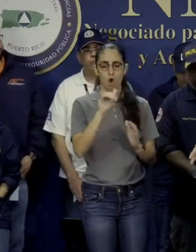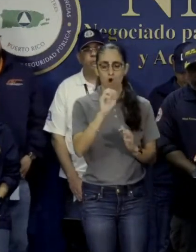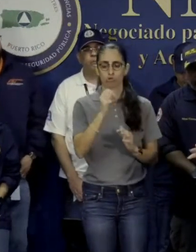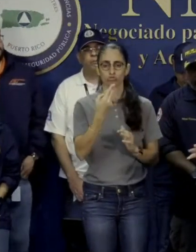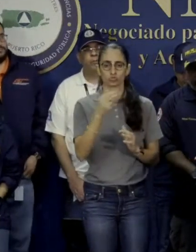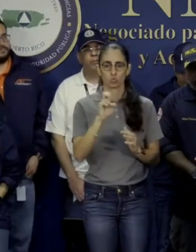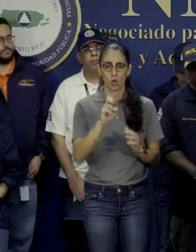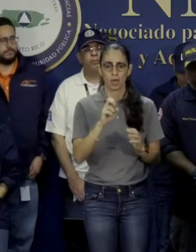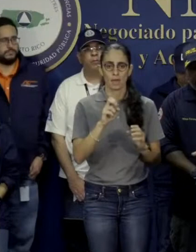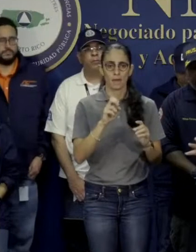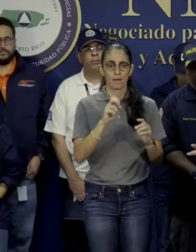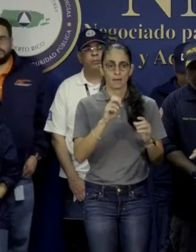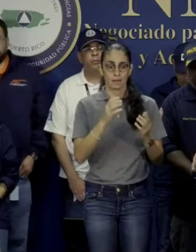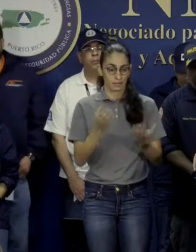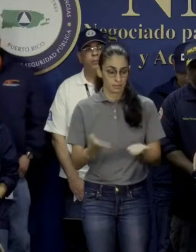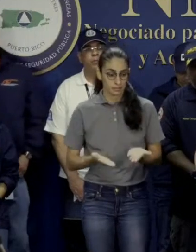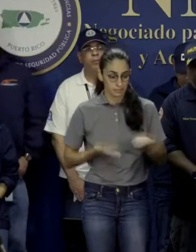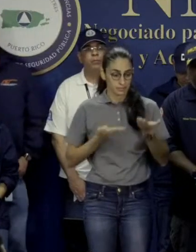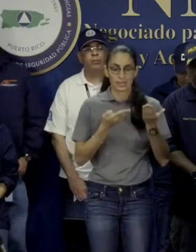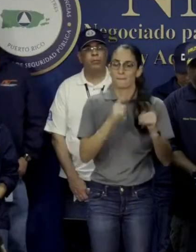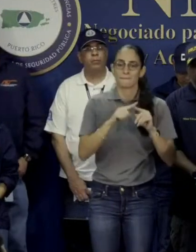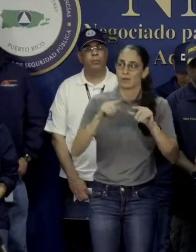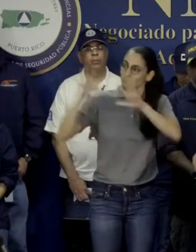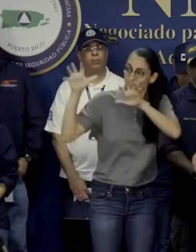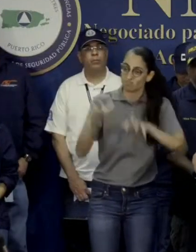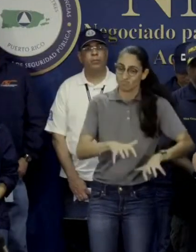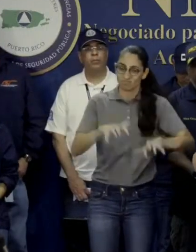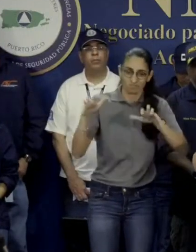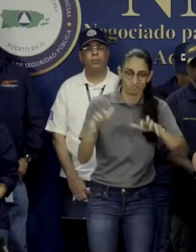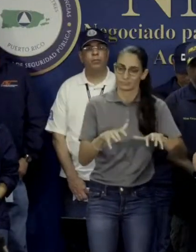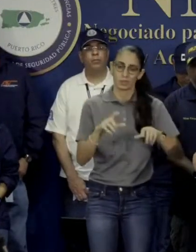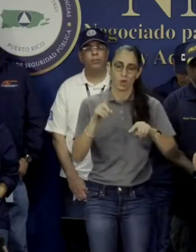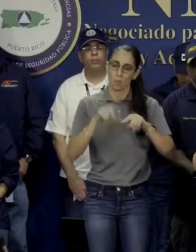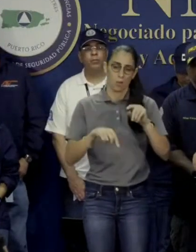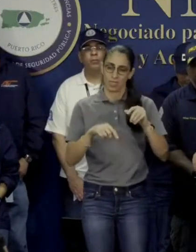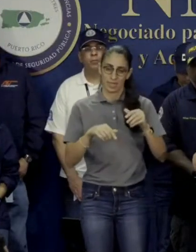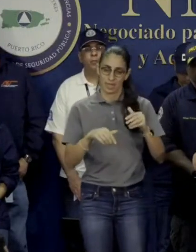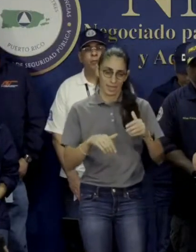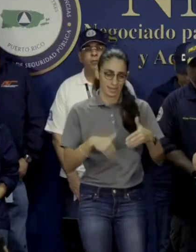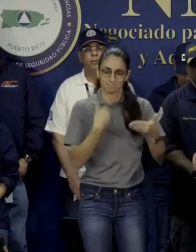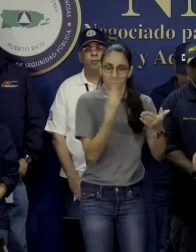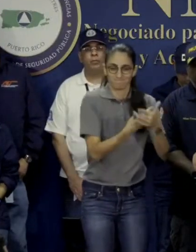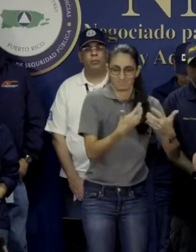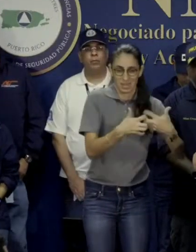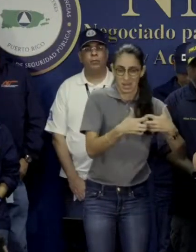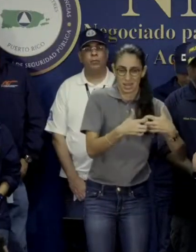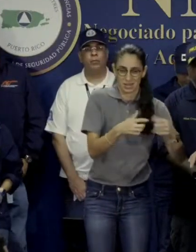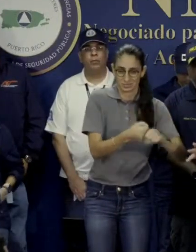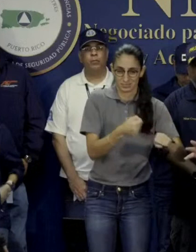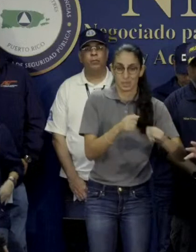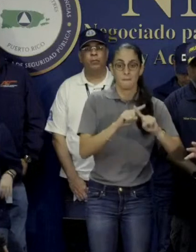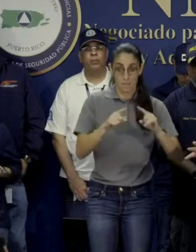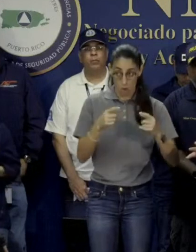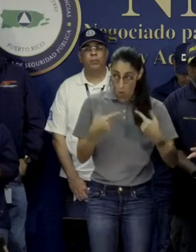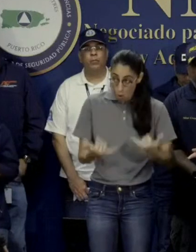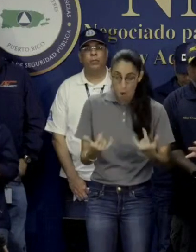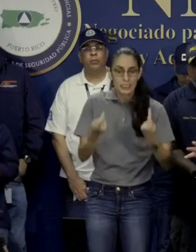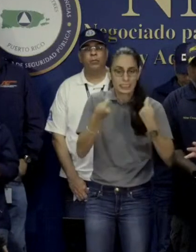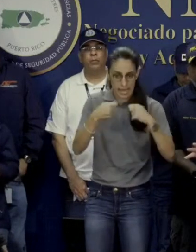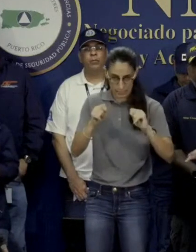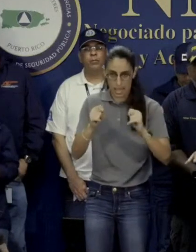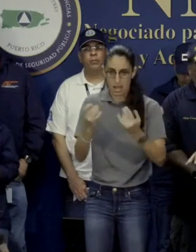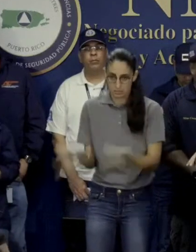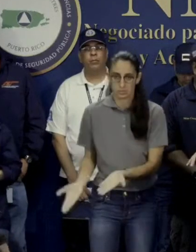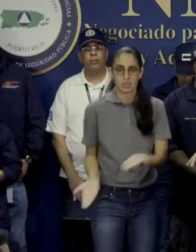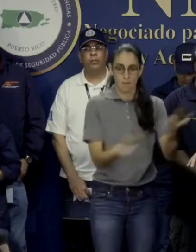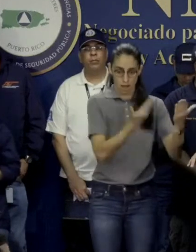pero llegaron hasta Mayagüez, las inclemencias del tiempo no le permitieron continuar hasta Cabo Rojo. Hoy están tratando de llevarlo hasta allá. Esas han sido las